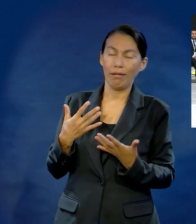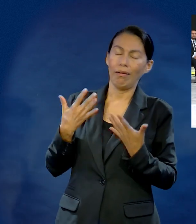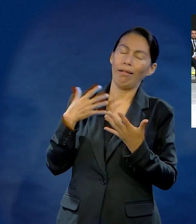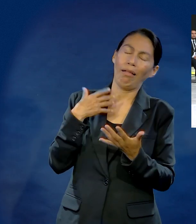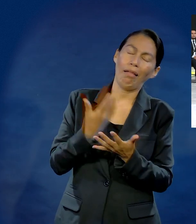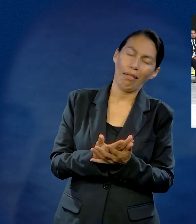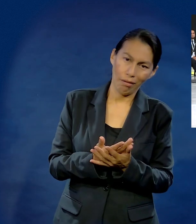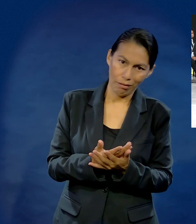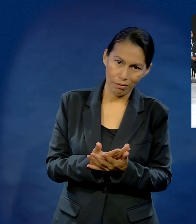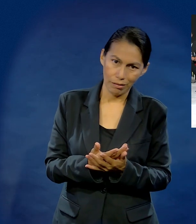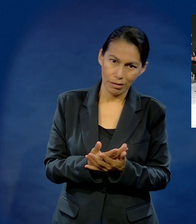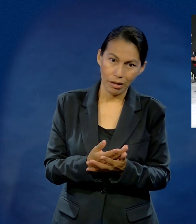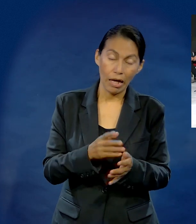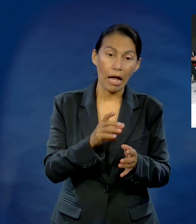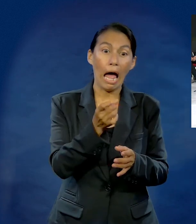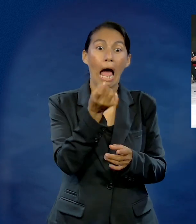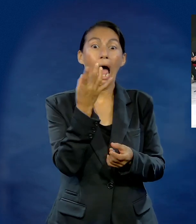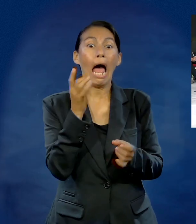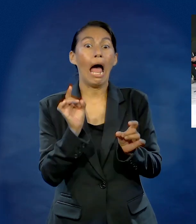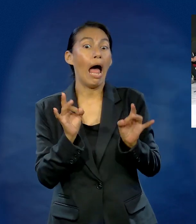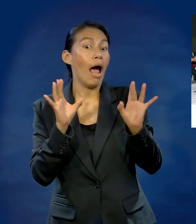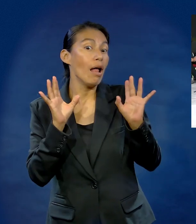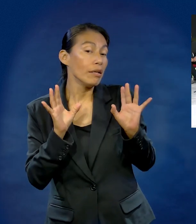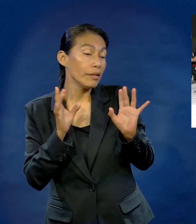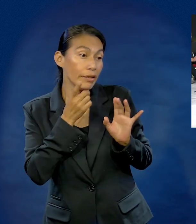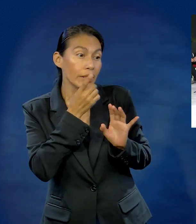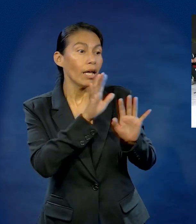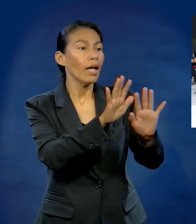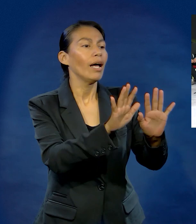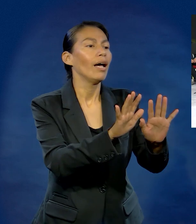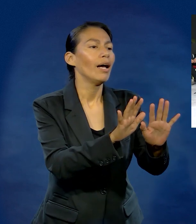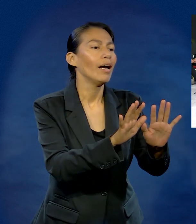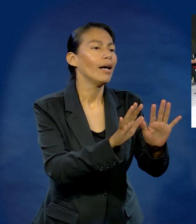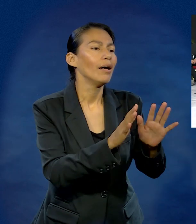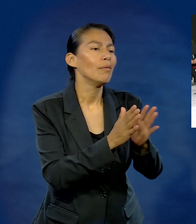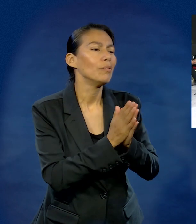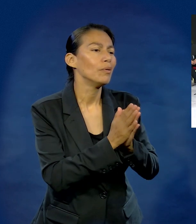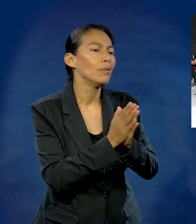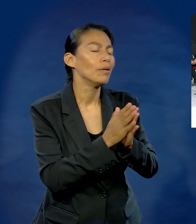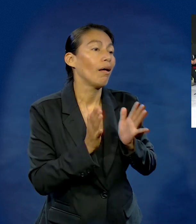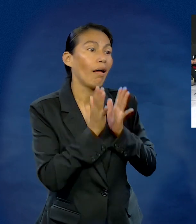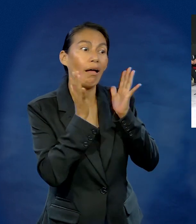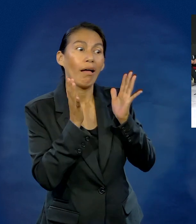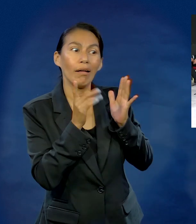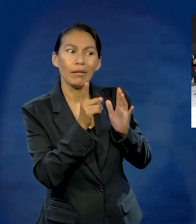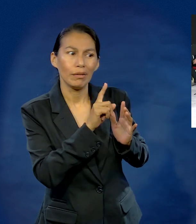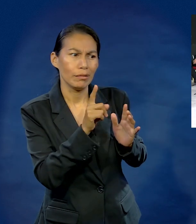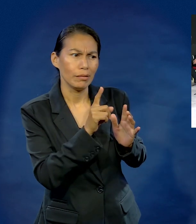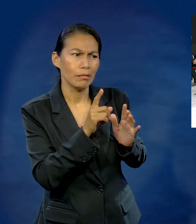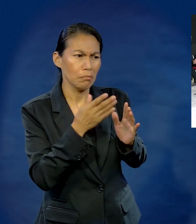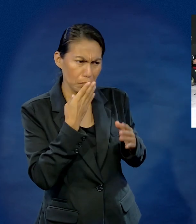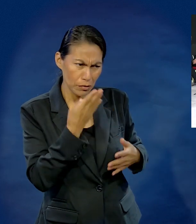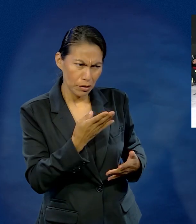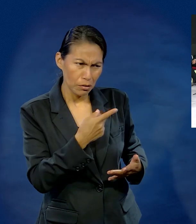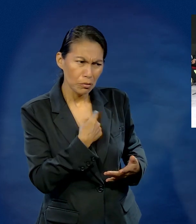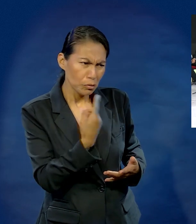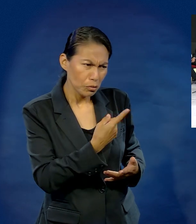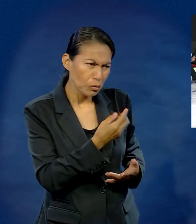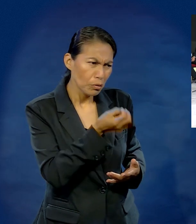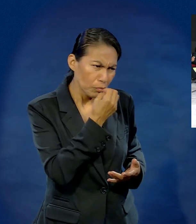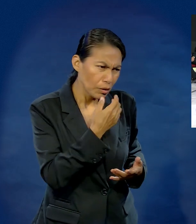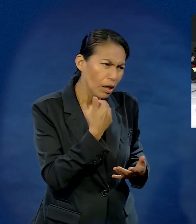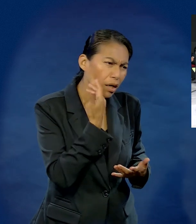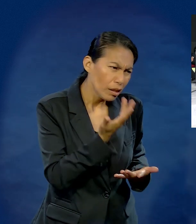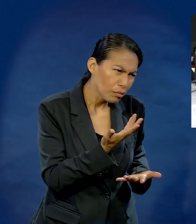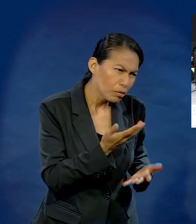¿no? Así la fiesta, la comida y todo, y le tocan a la puerta. Y usted va a la puerta, abre,